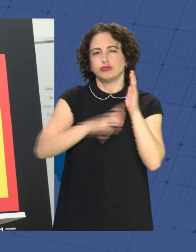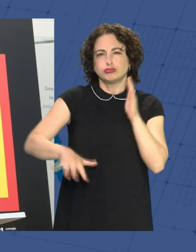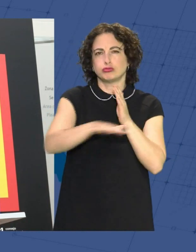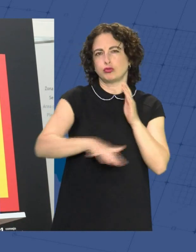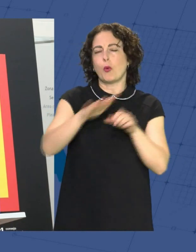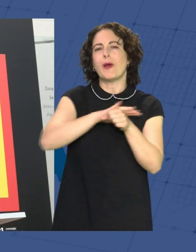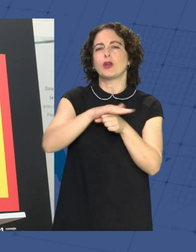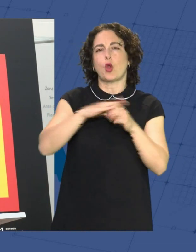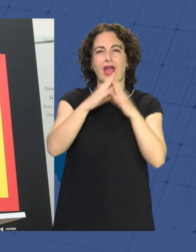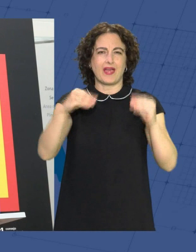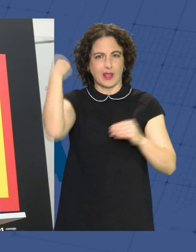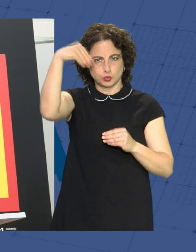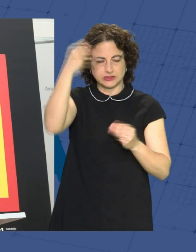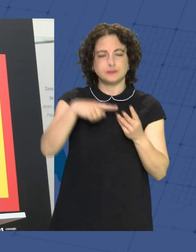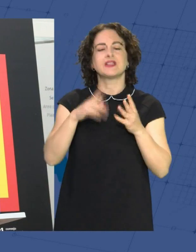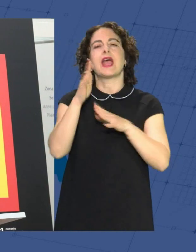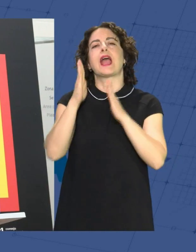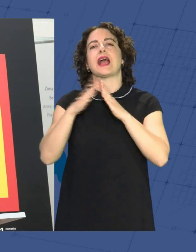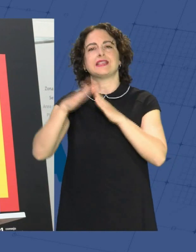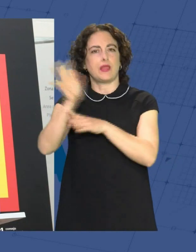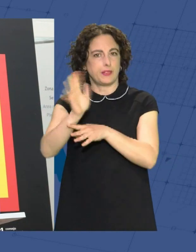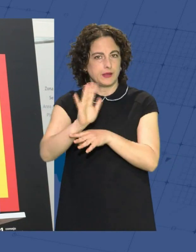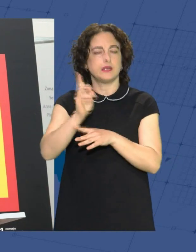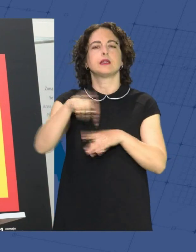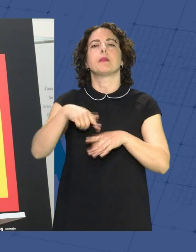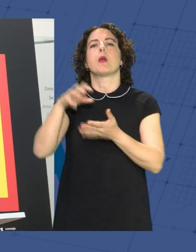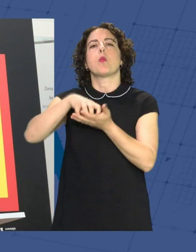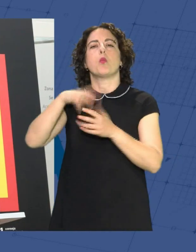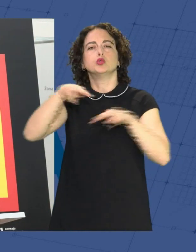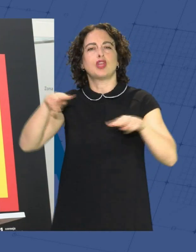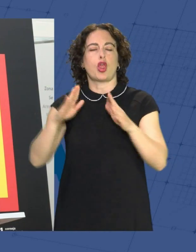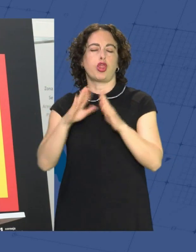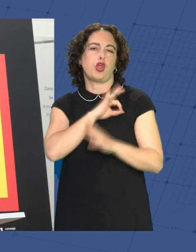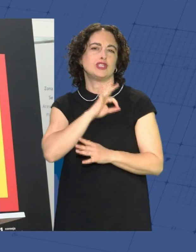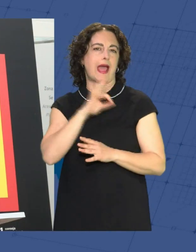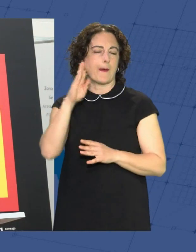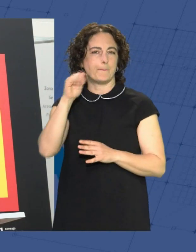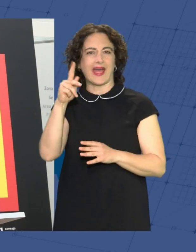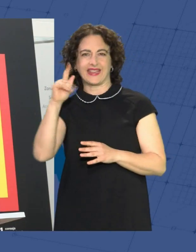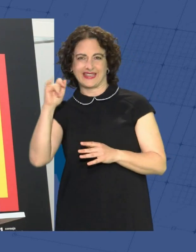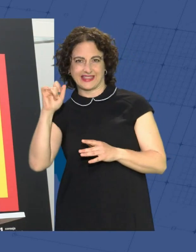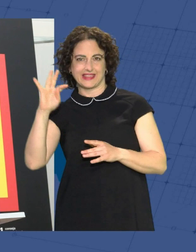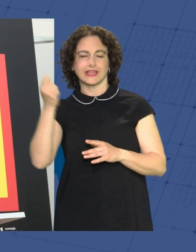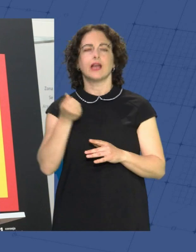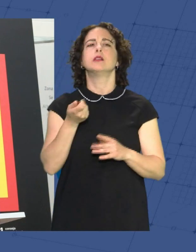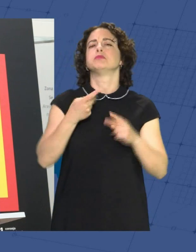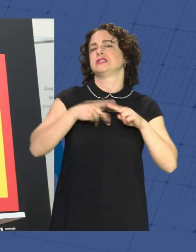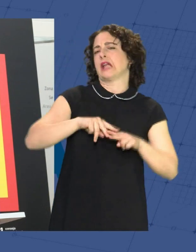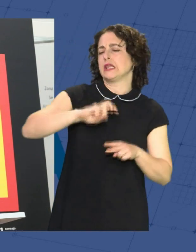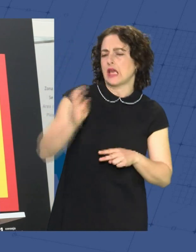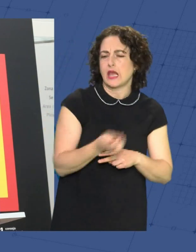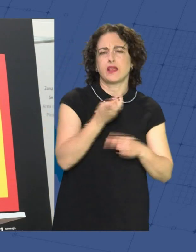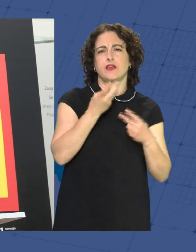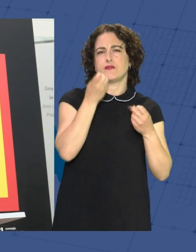Barrio Andalusí, Casa del Cine y el Museo Doña Paquita. Se van a llevar a cabo una serie de talleres infantiles, muchas